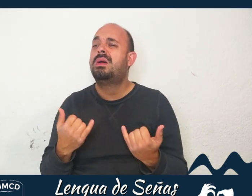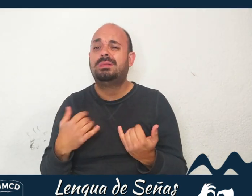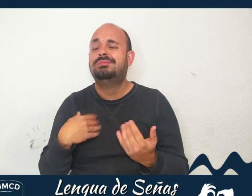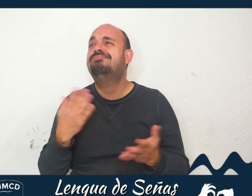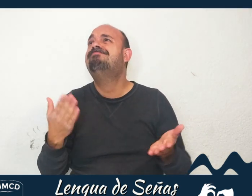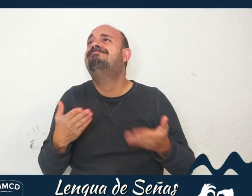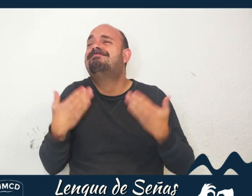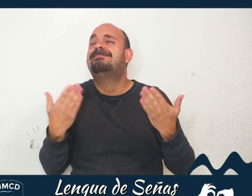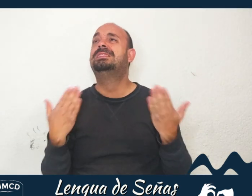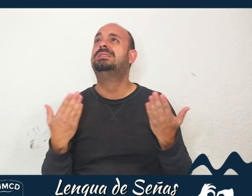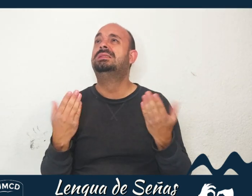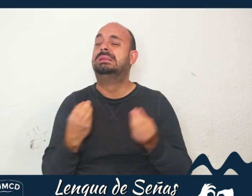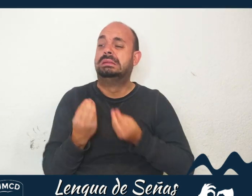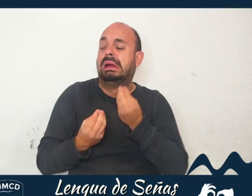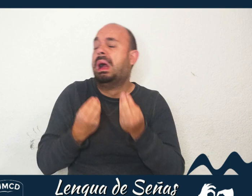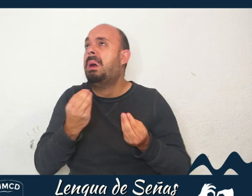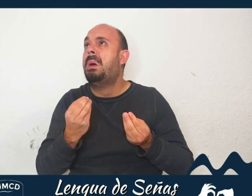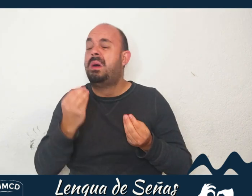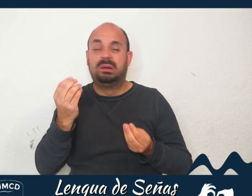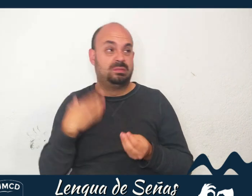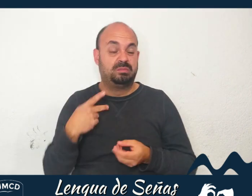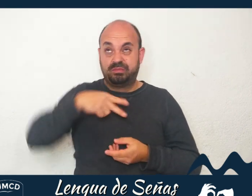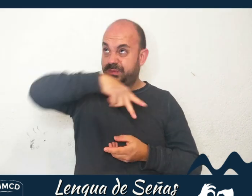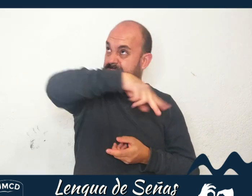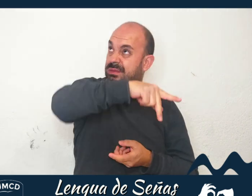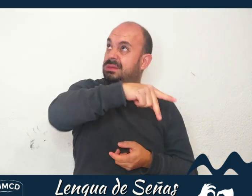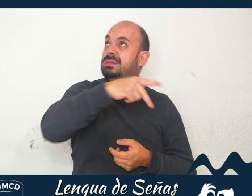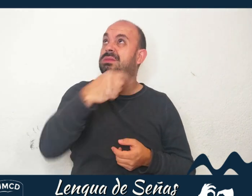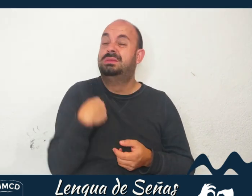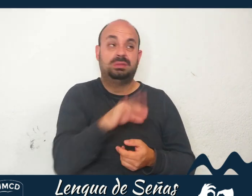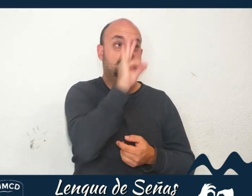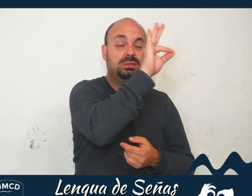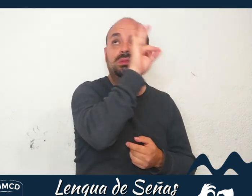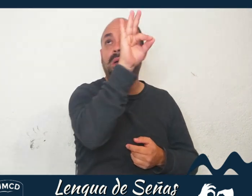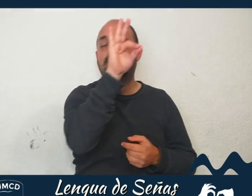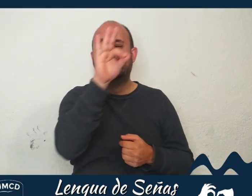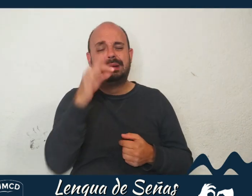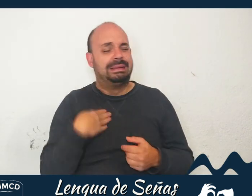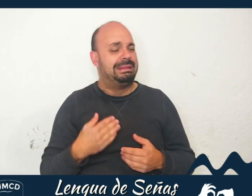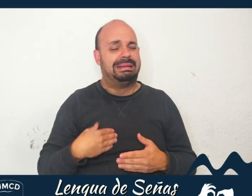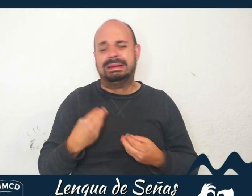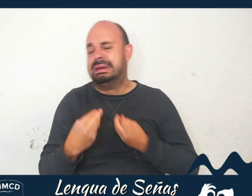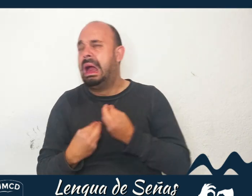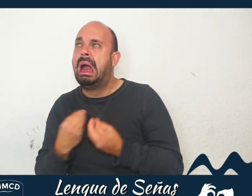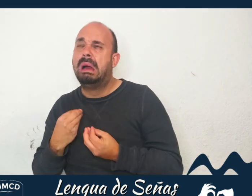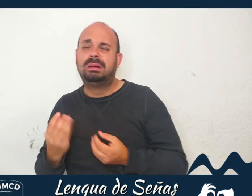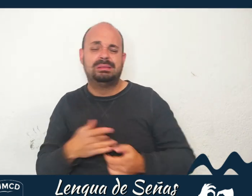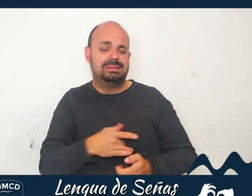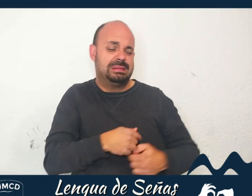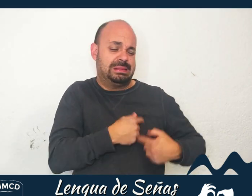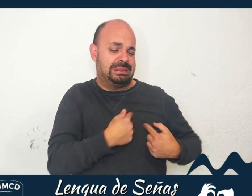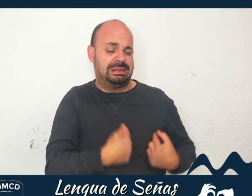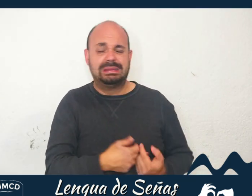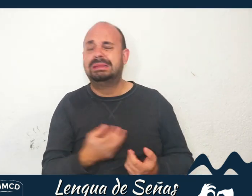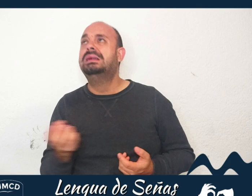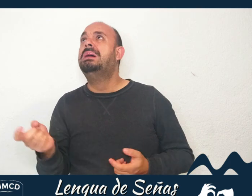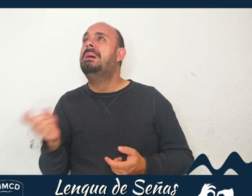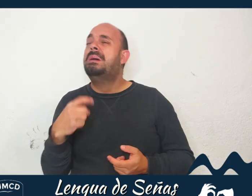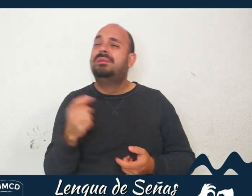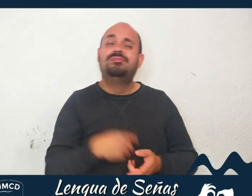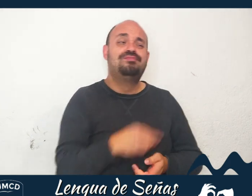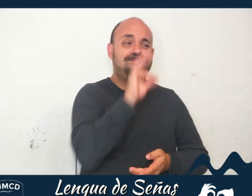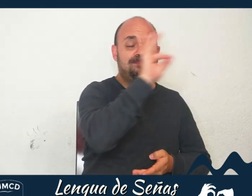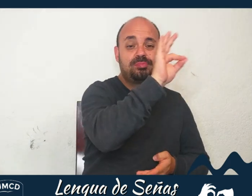él comprendía que cuando una se abría, una puerta, una posibilidad estaba abierta, era el momento para él